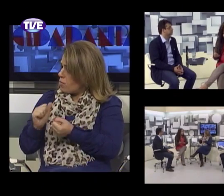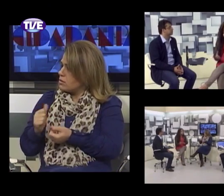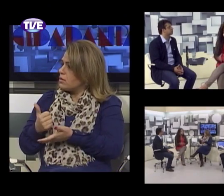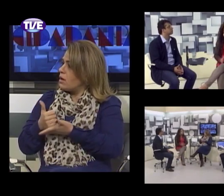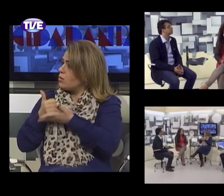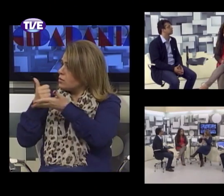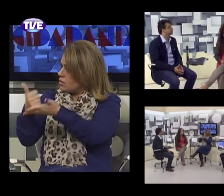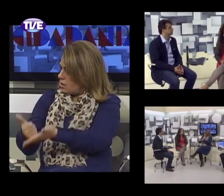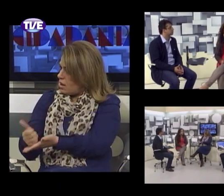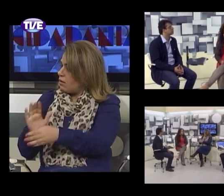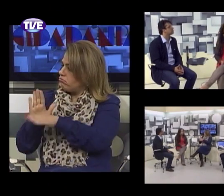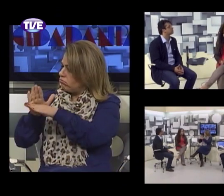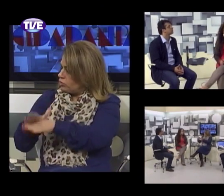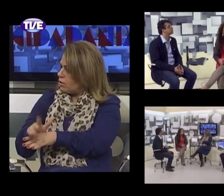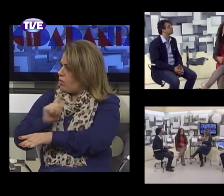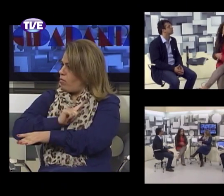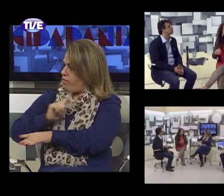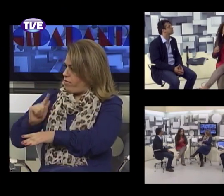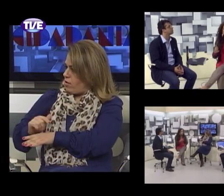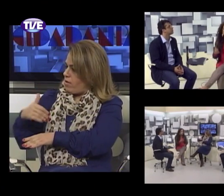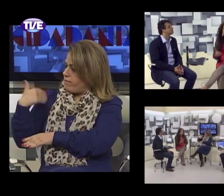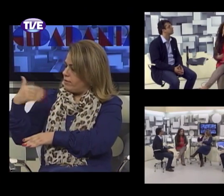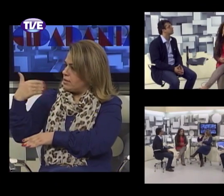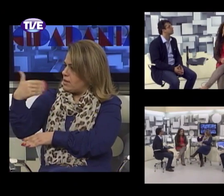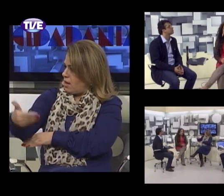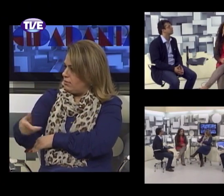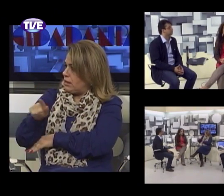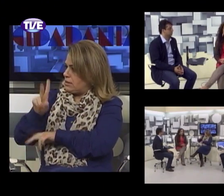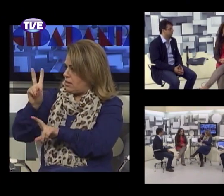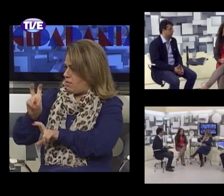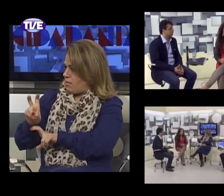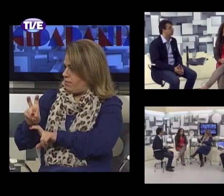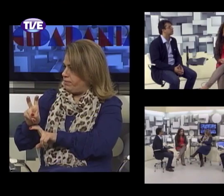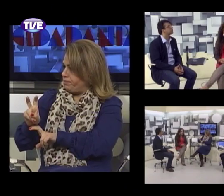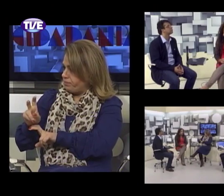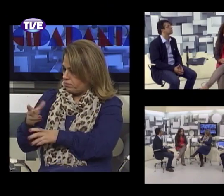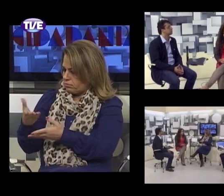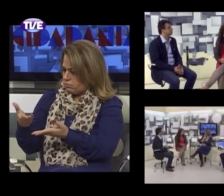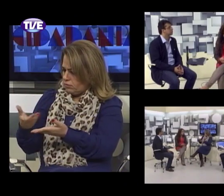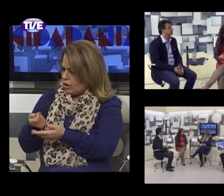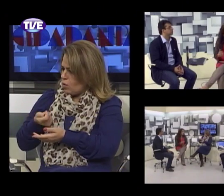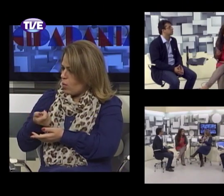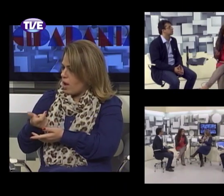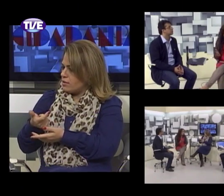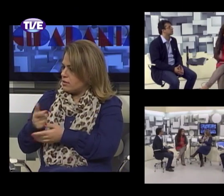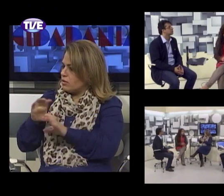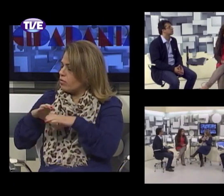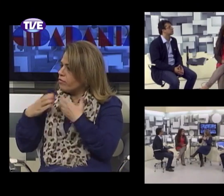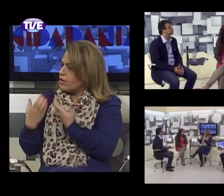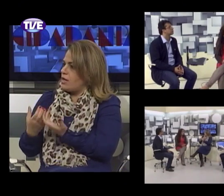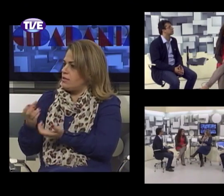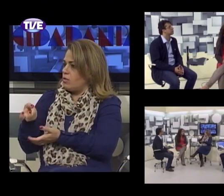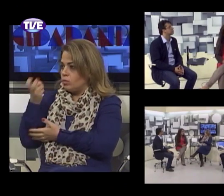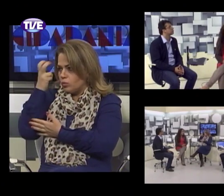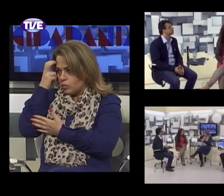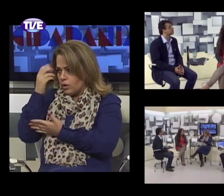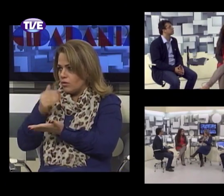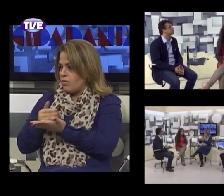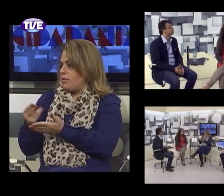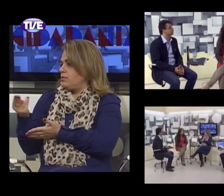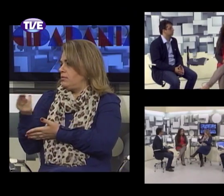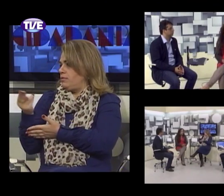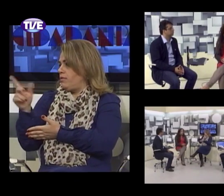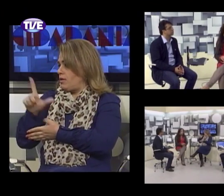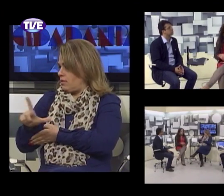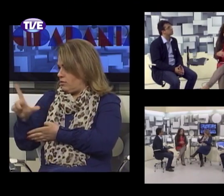avançar pedagogicamente nessa questão. Nós estamos às vésperas da Conferência de Cultura, que começa na segunda-feira em